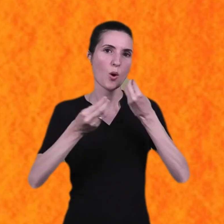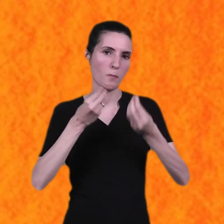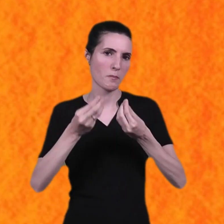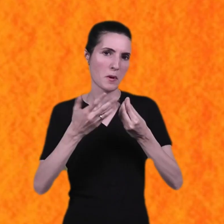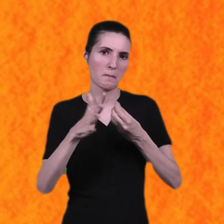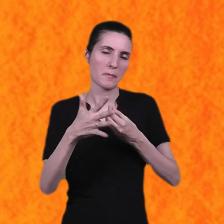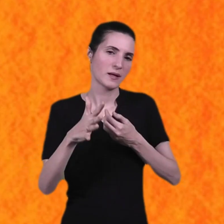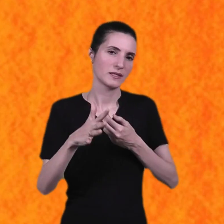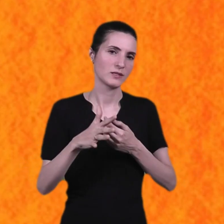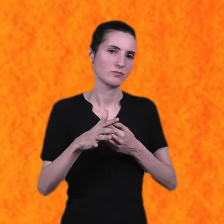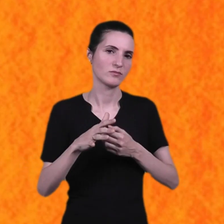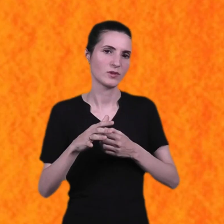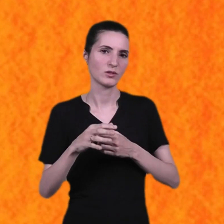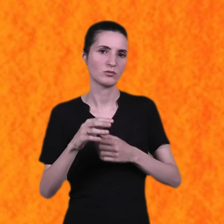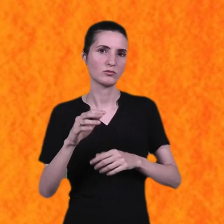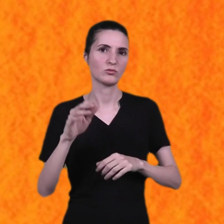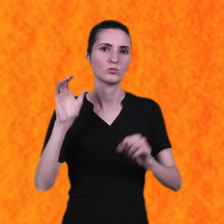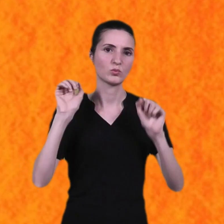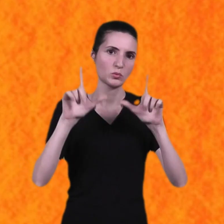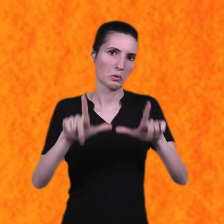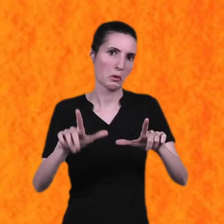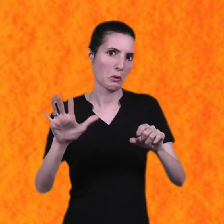ocupa